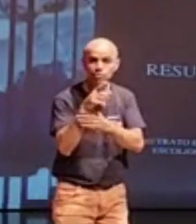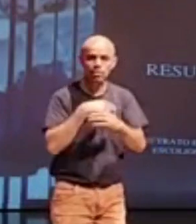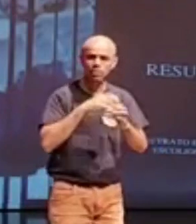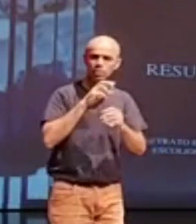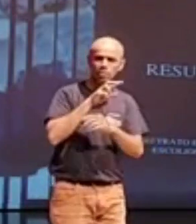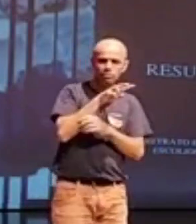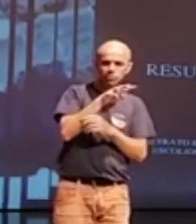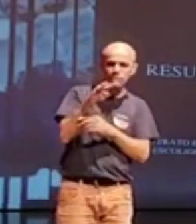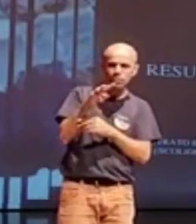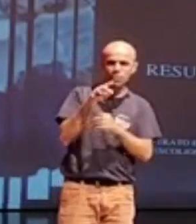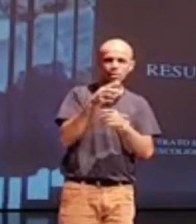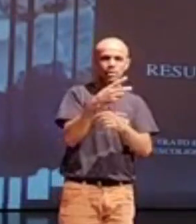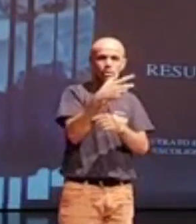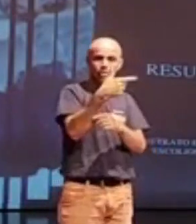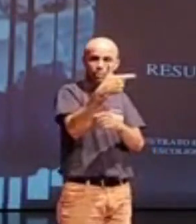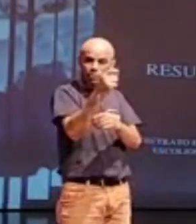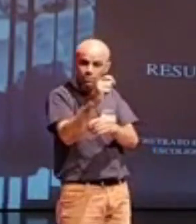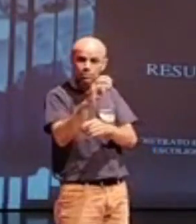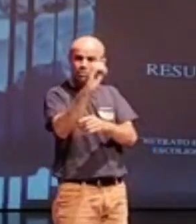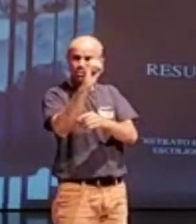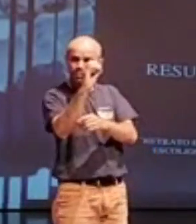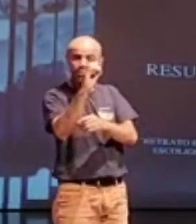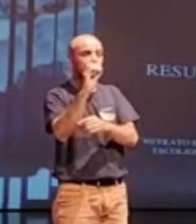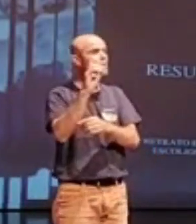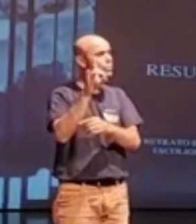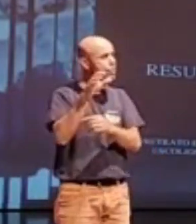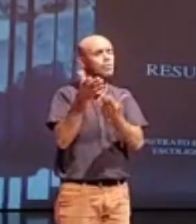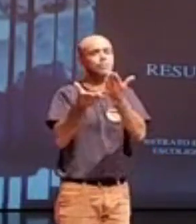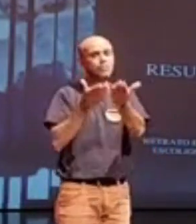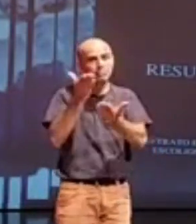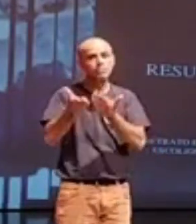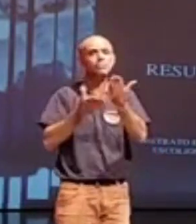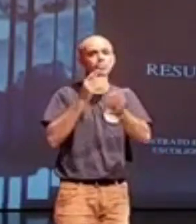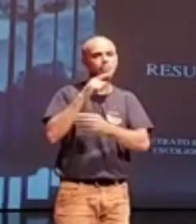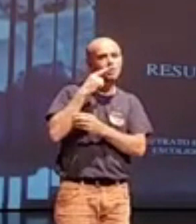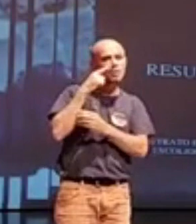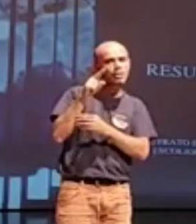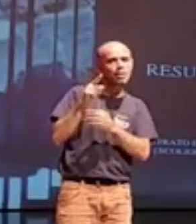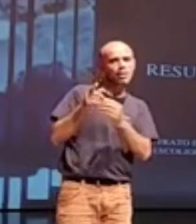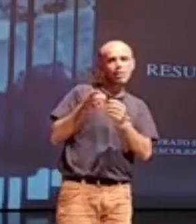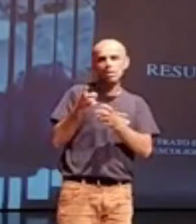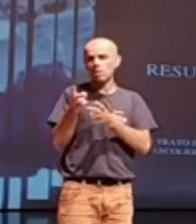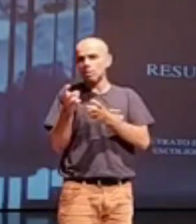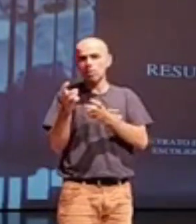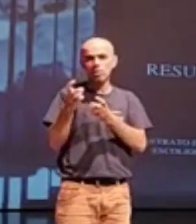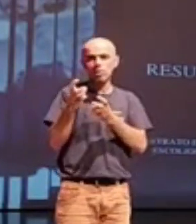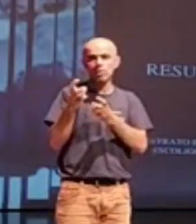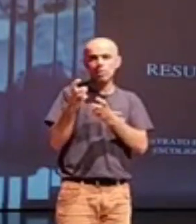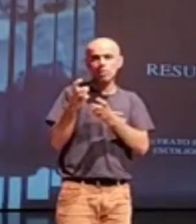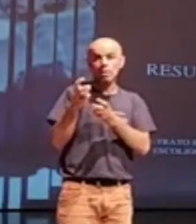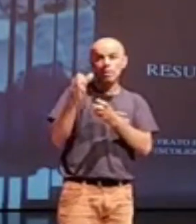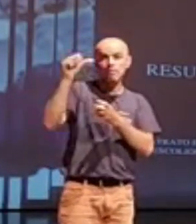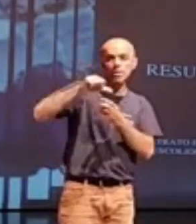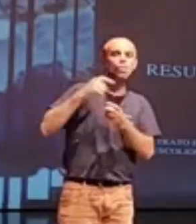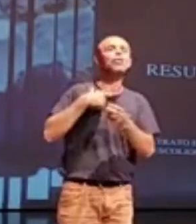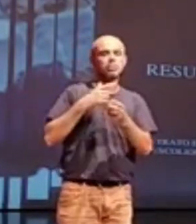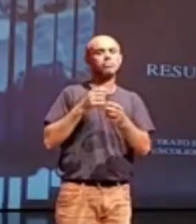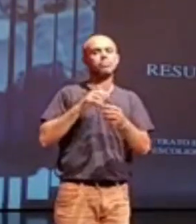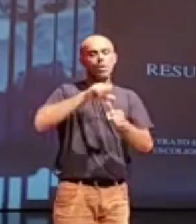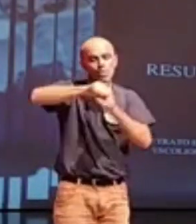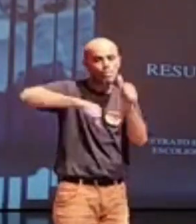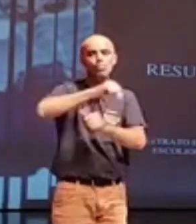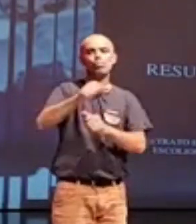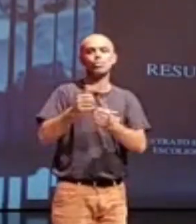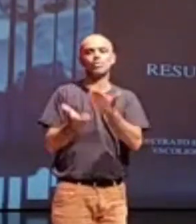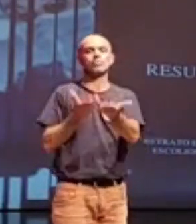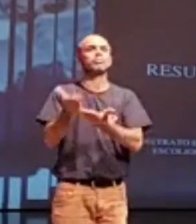até os 20 graus? Sim, é um tratamento, porque se você observar e você detectar uma piora, você muda a conduta. Então, o tratamento é